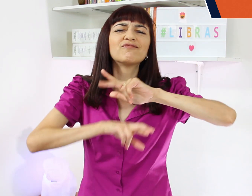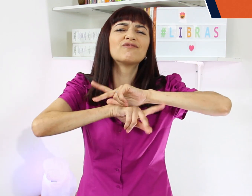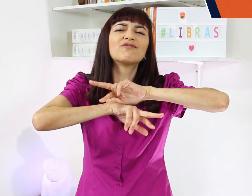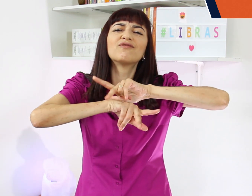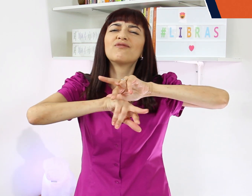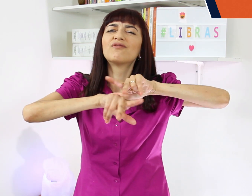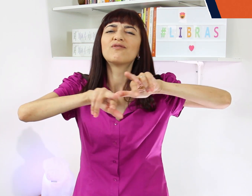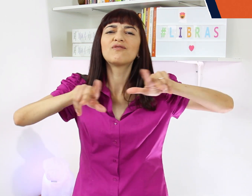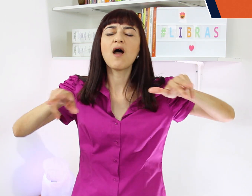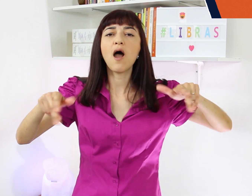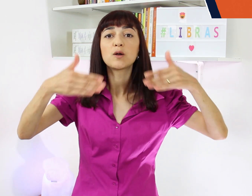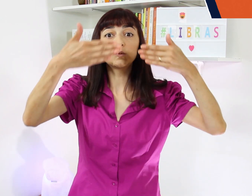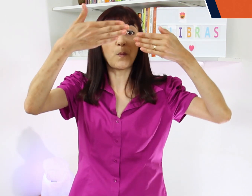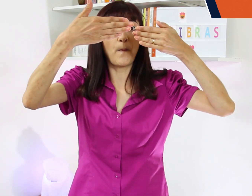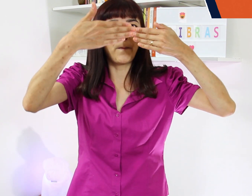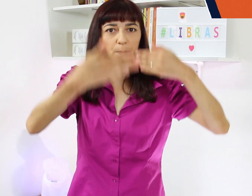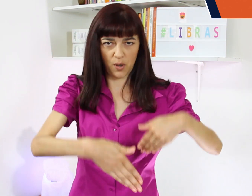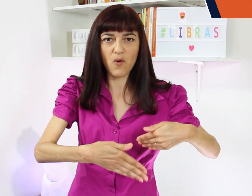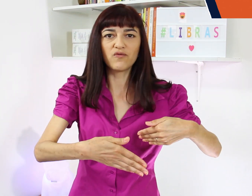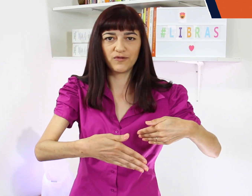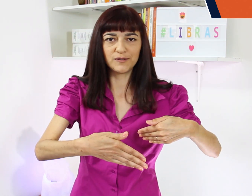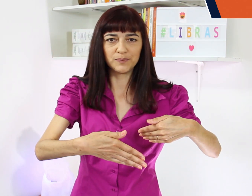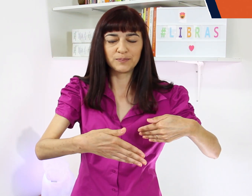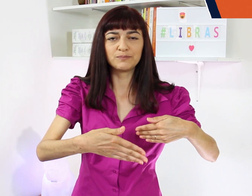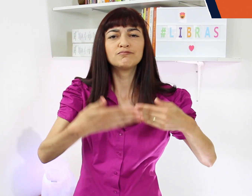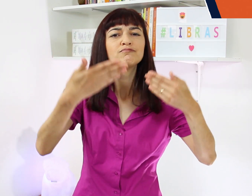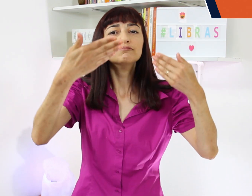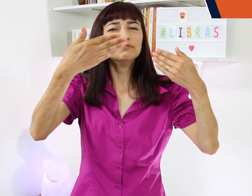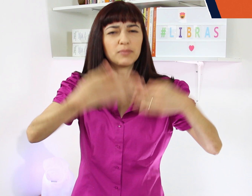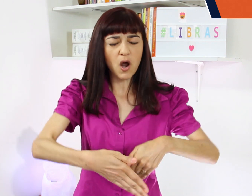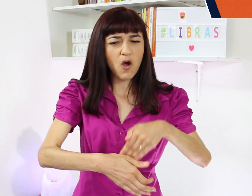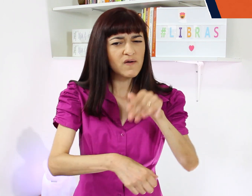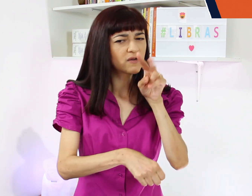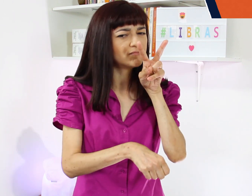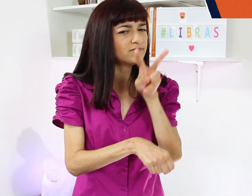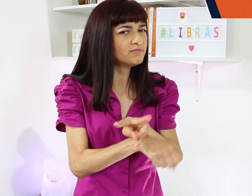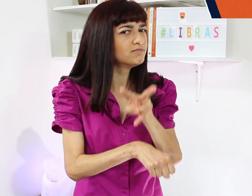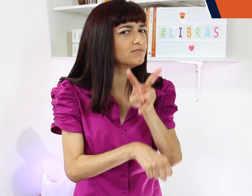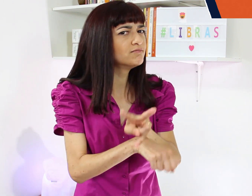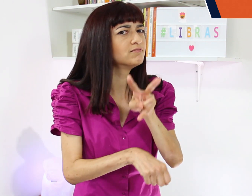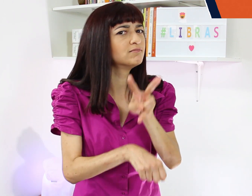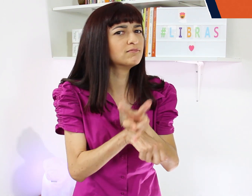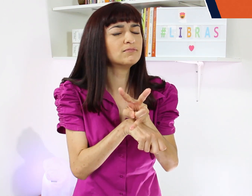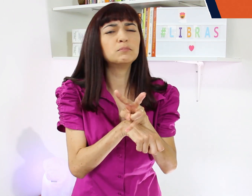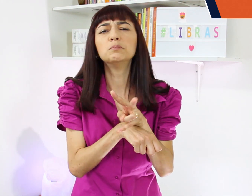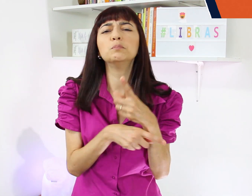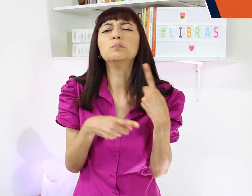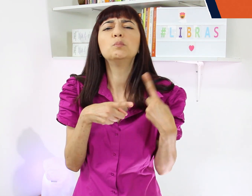universitária, de faculdade. São vários contextos. Olha, eu estou de olho, hein?